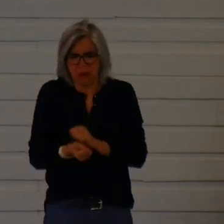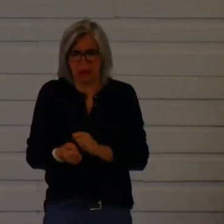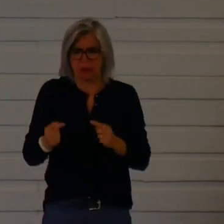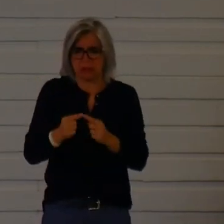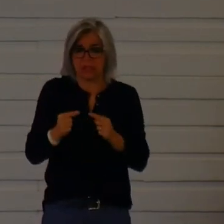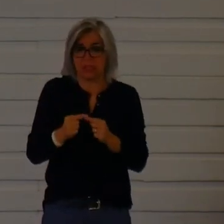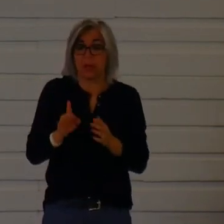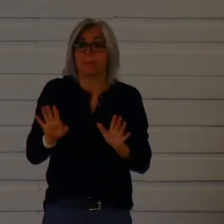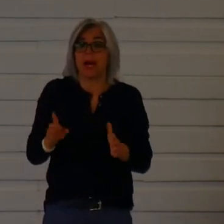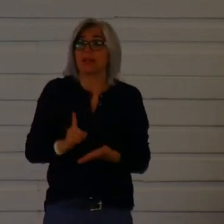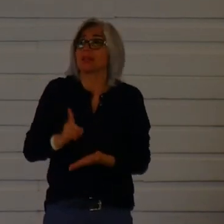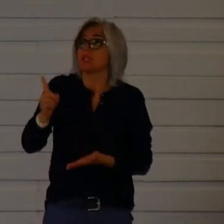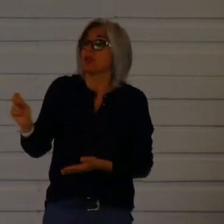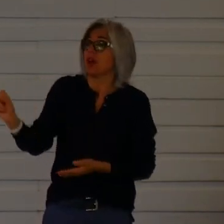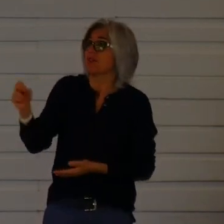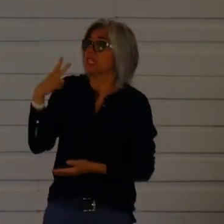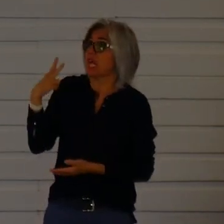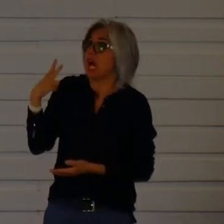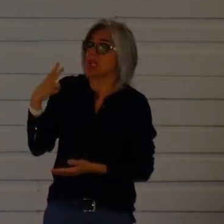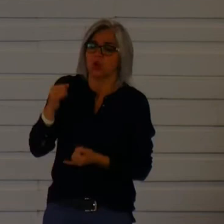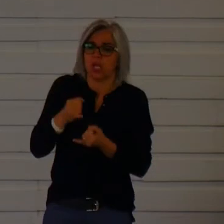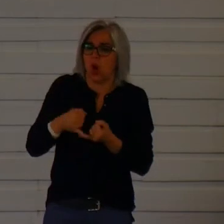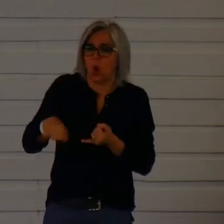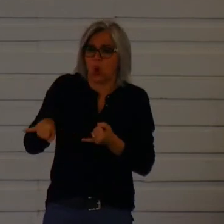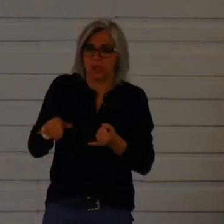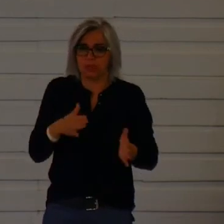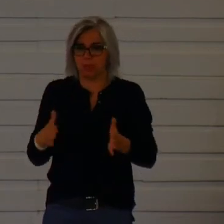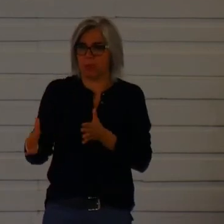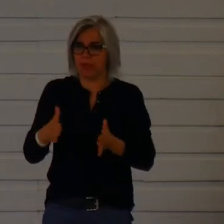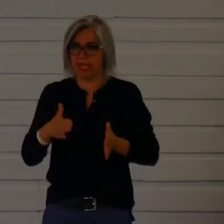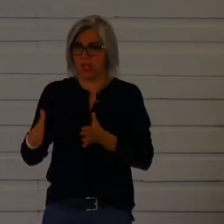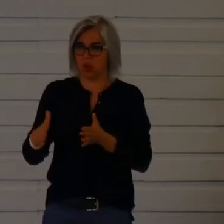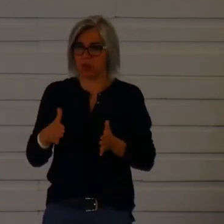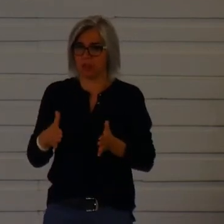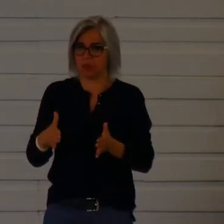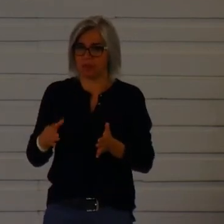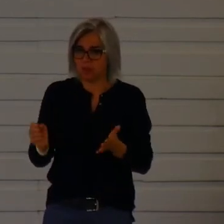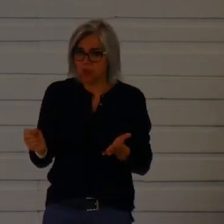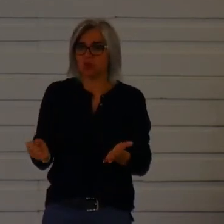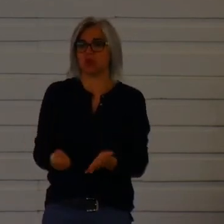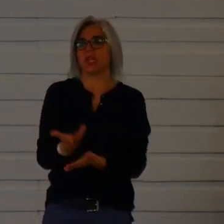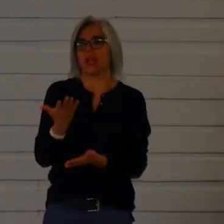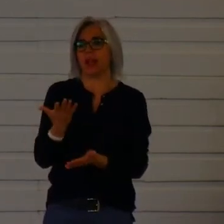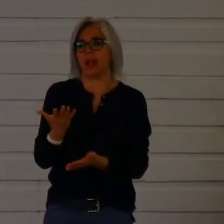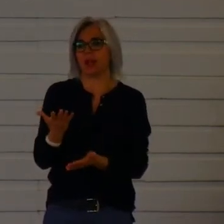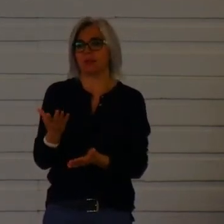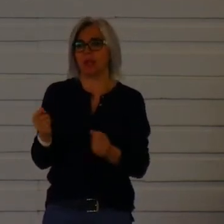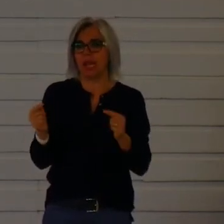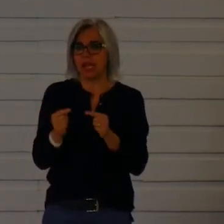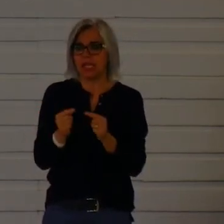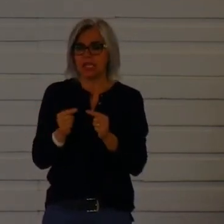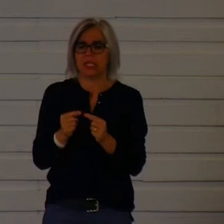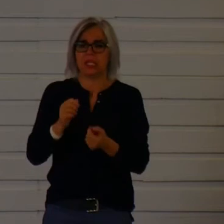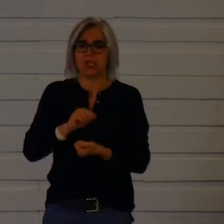tempi tutte queste cose accadranno, sorgeranno, e lo stiamo vedendo davanti ai